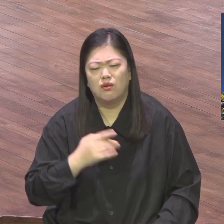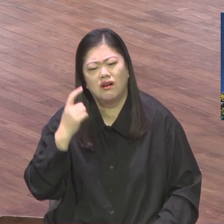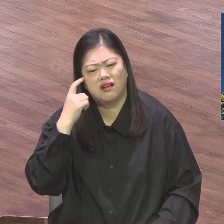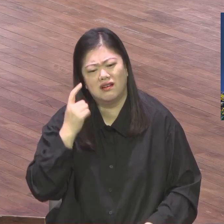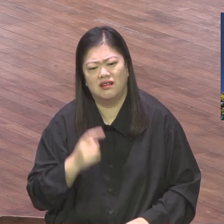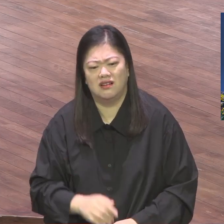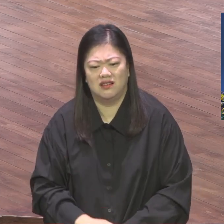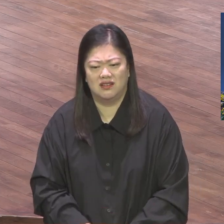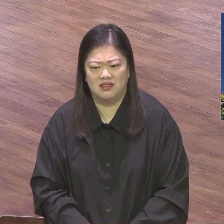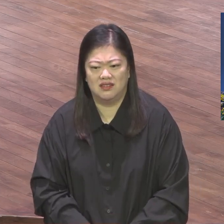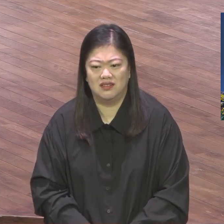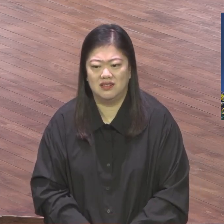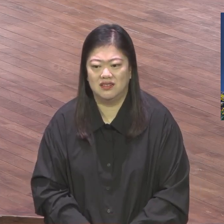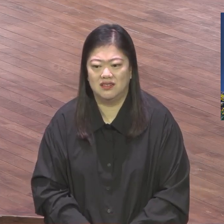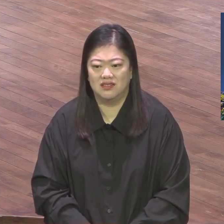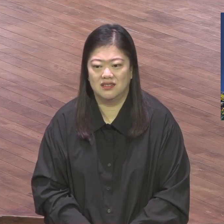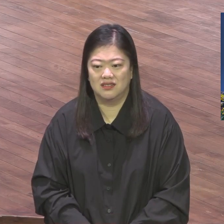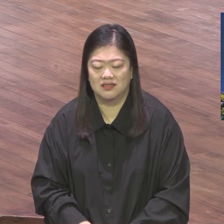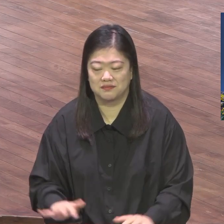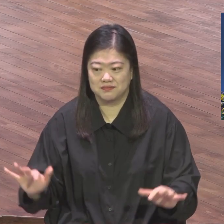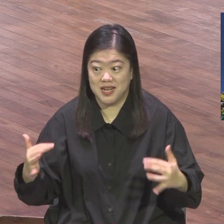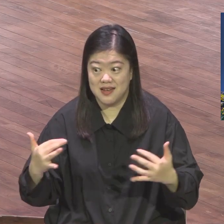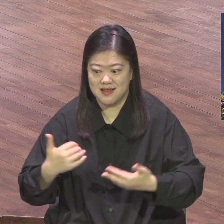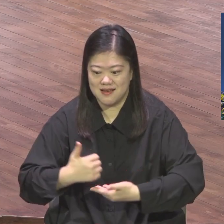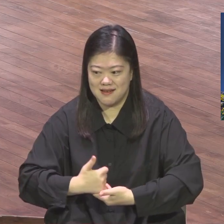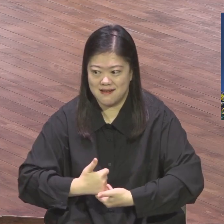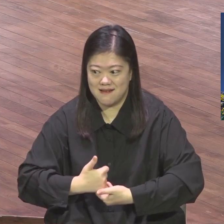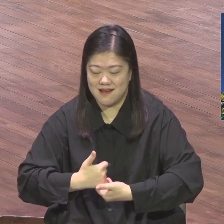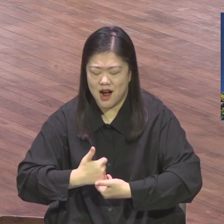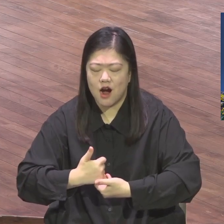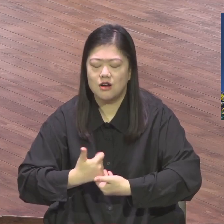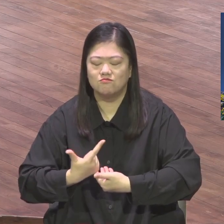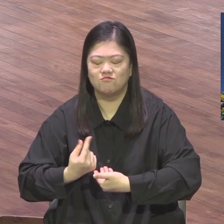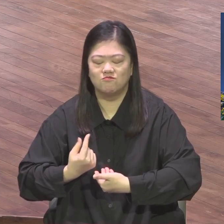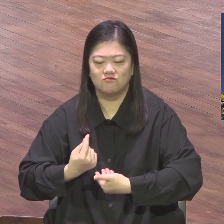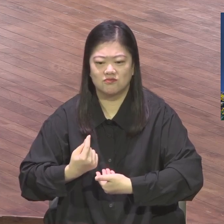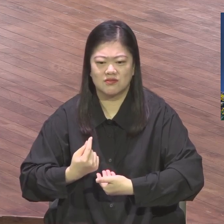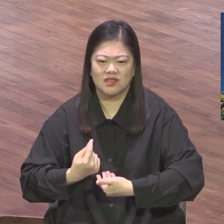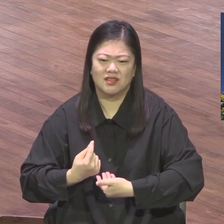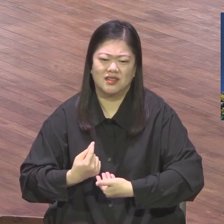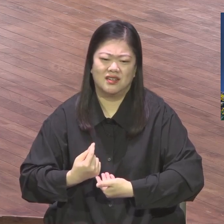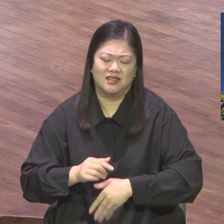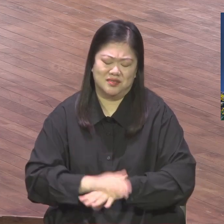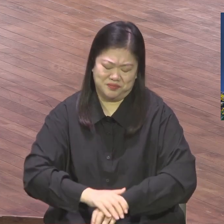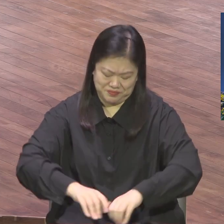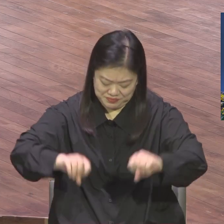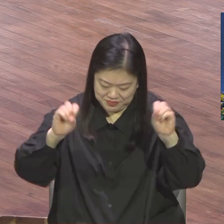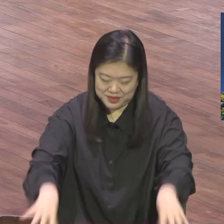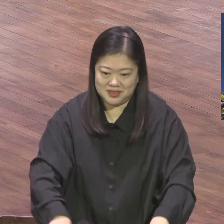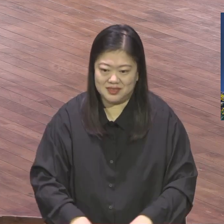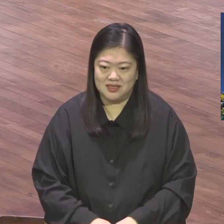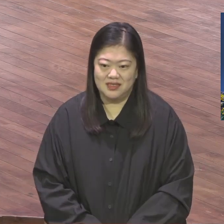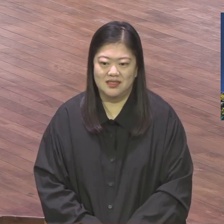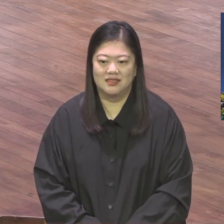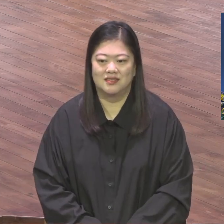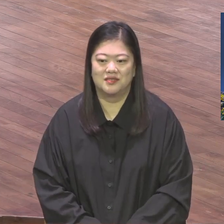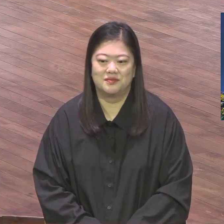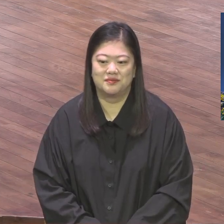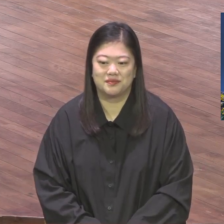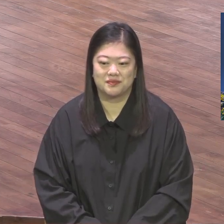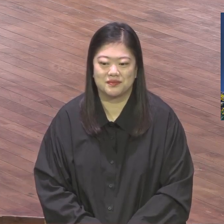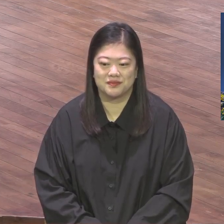사람들이 나를 어떻게 보, 사람들의 반응에 대해서. 우리가 본질적으로 들어야 할 하나님의